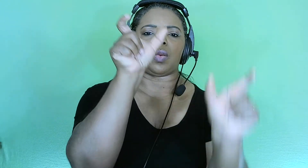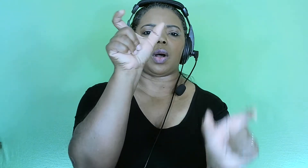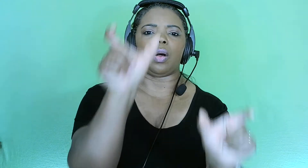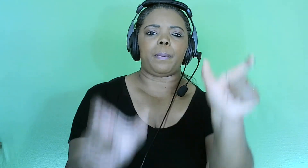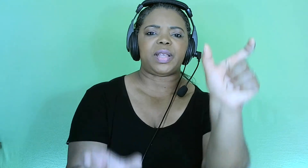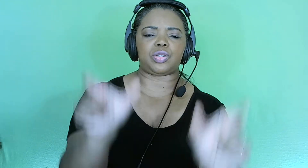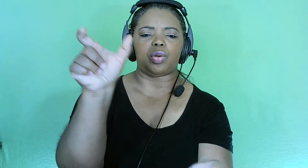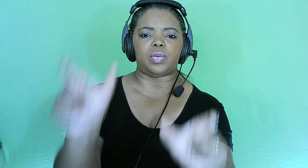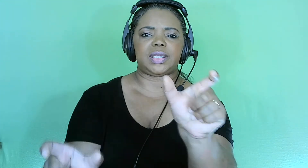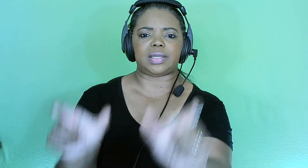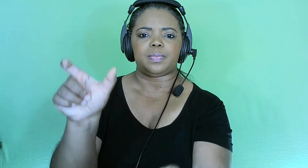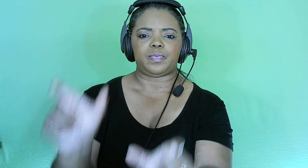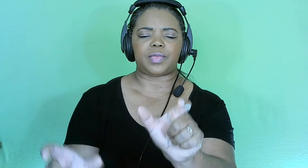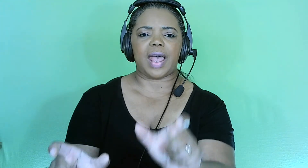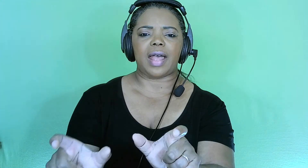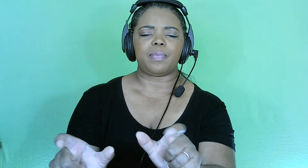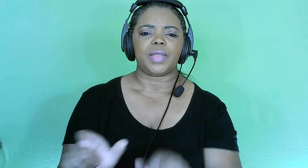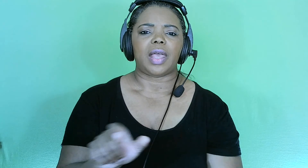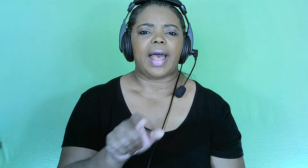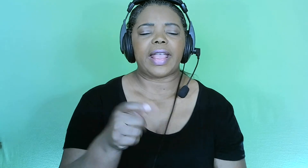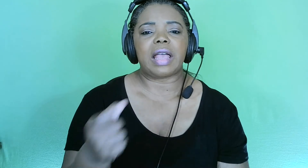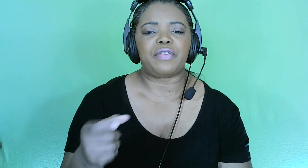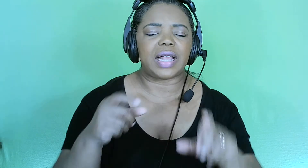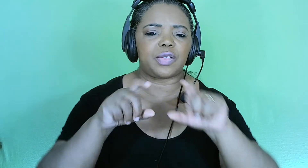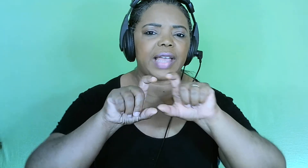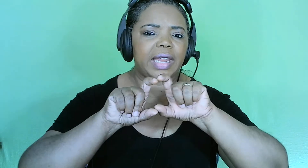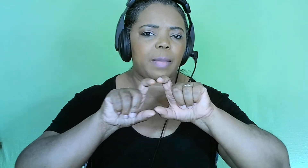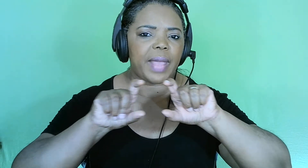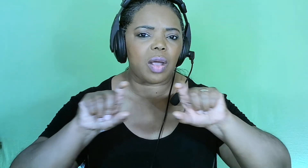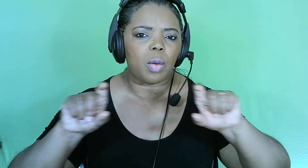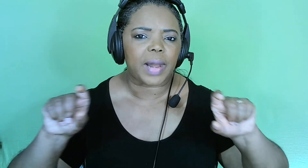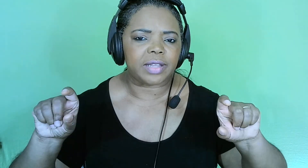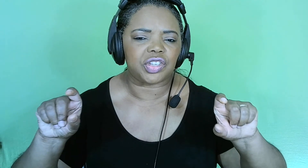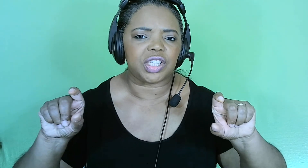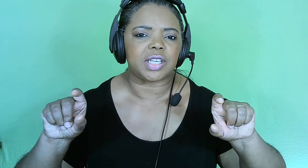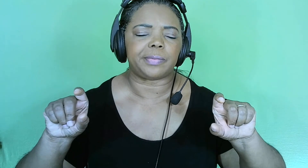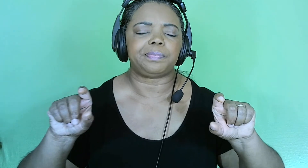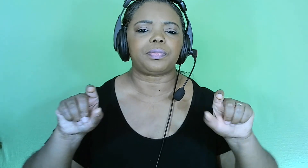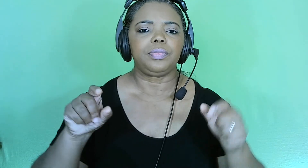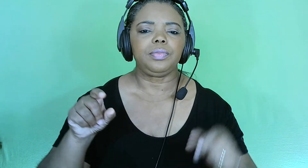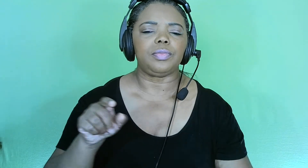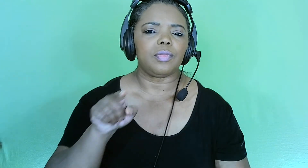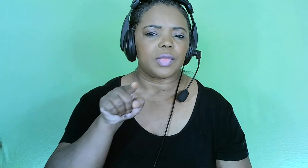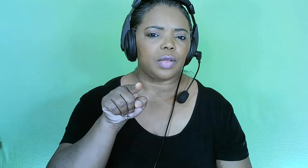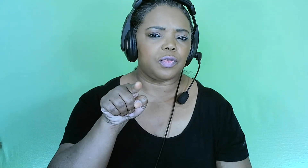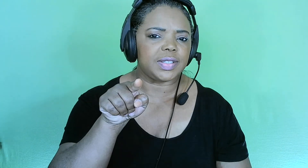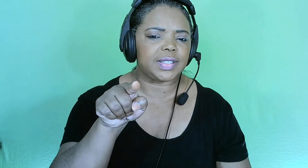pessoa, ó, pessoas, tá? Aí a frase ficaria bem completinha.